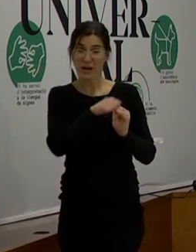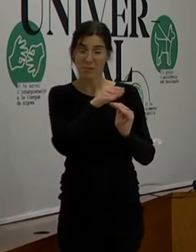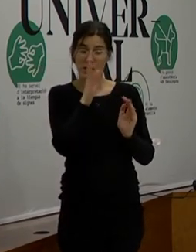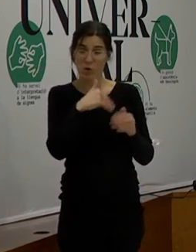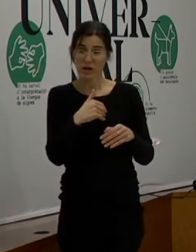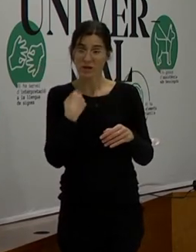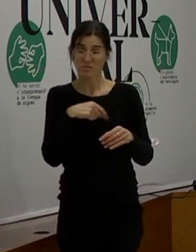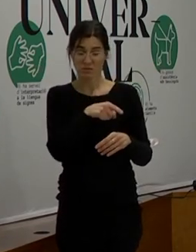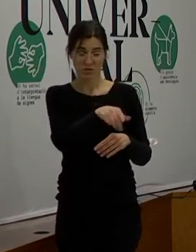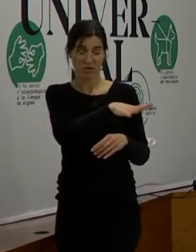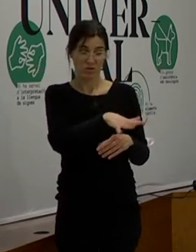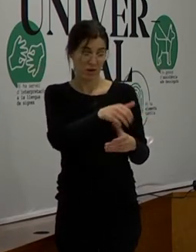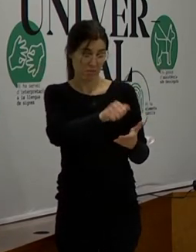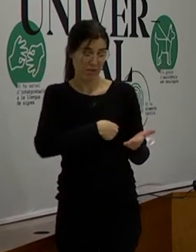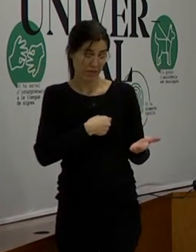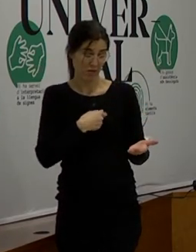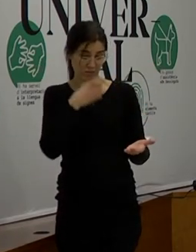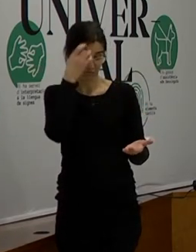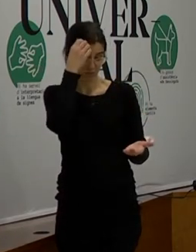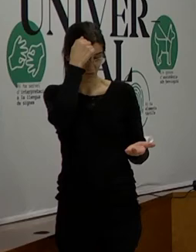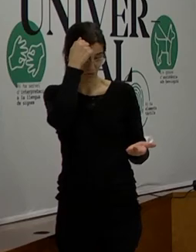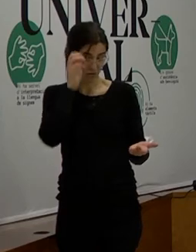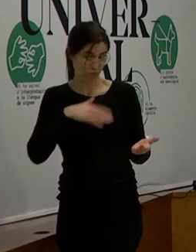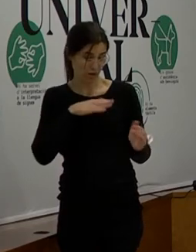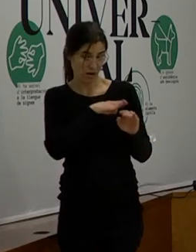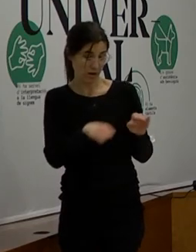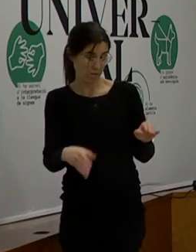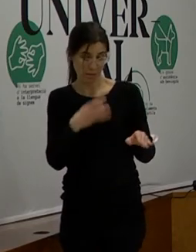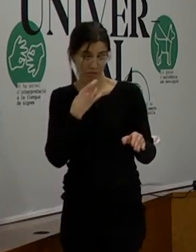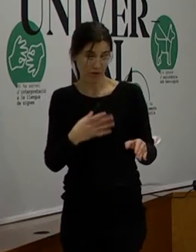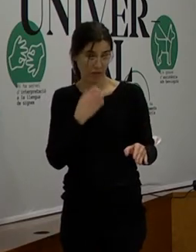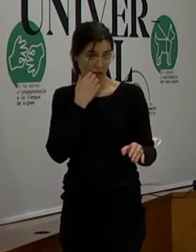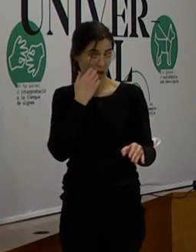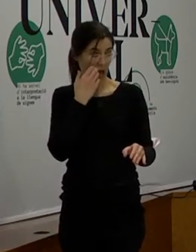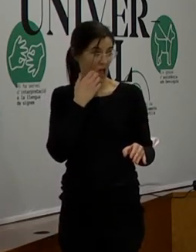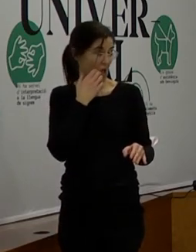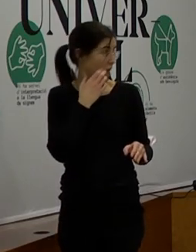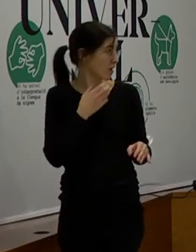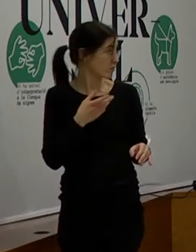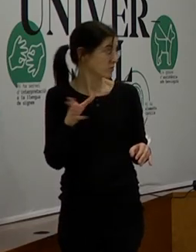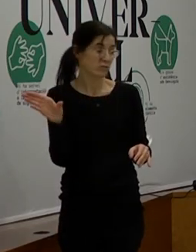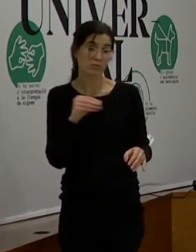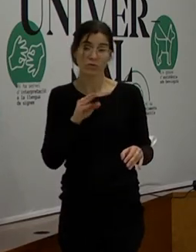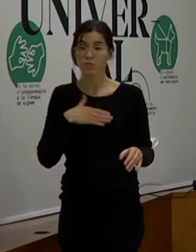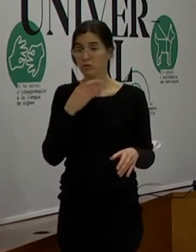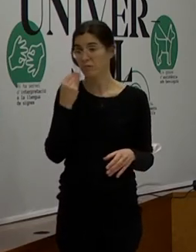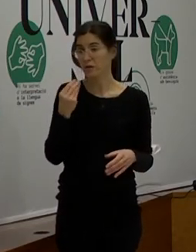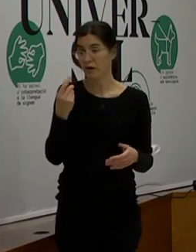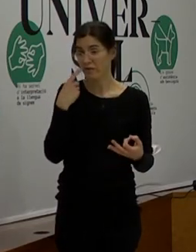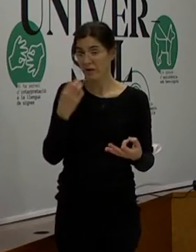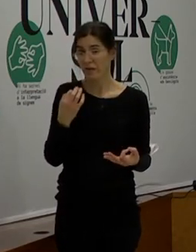en un lloc que queda buit i que és tonto, que es podia fer una rampa perfectament. Doncs pues mira, tot es pot millorar,